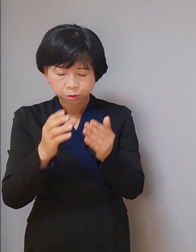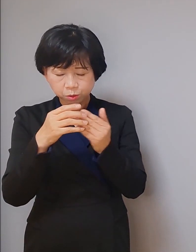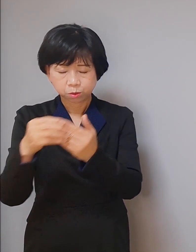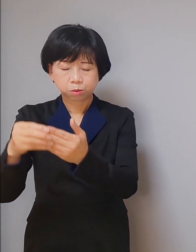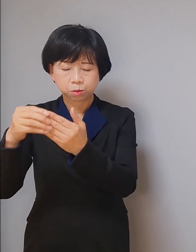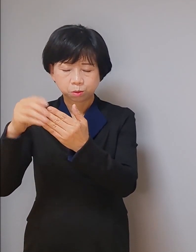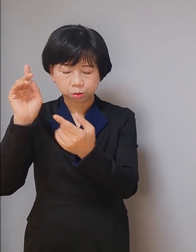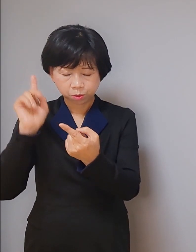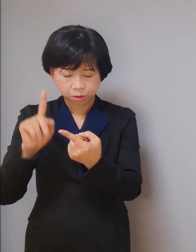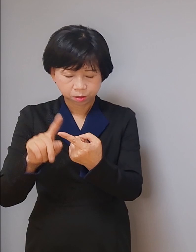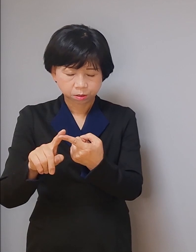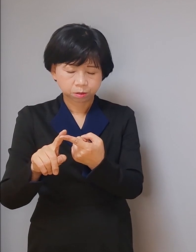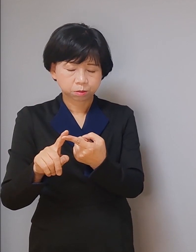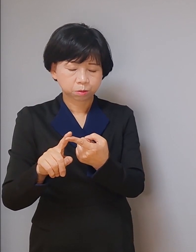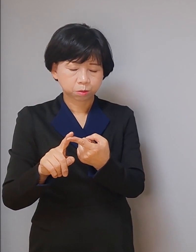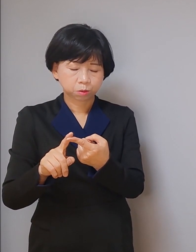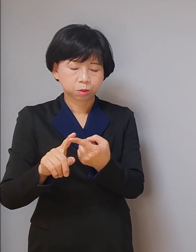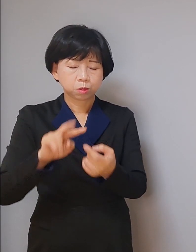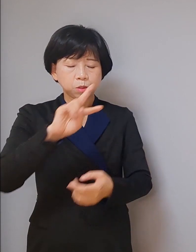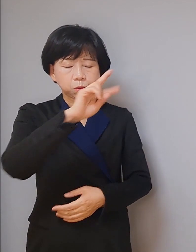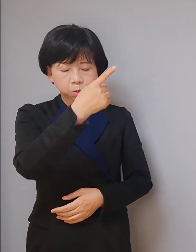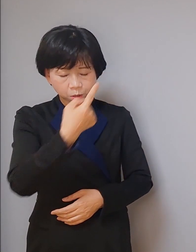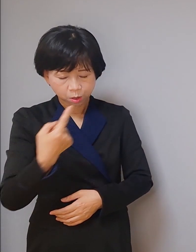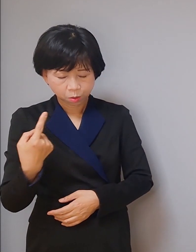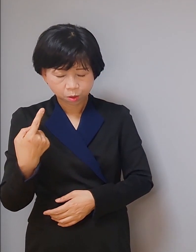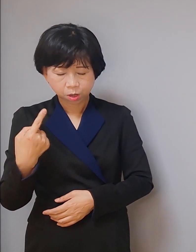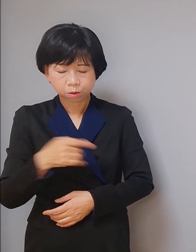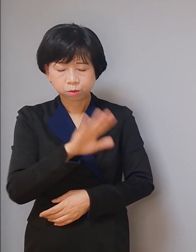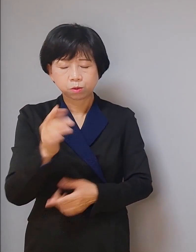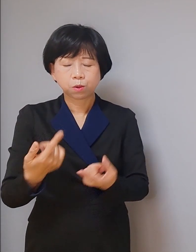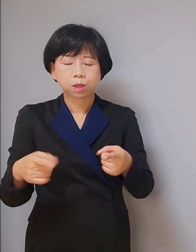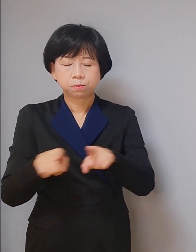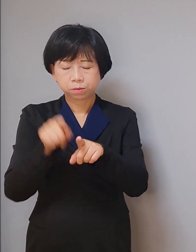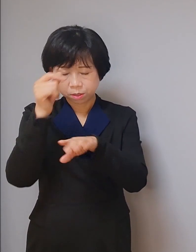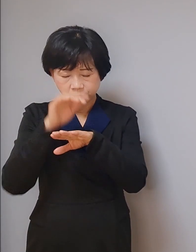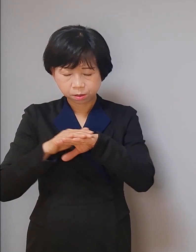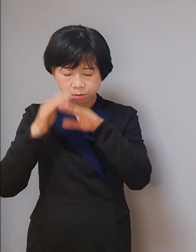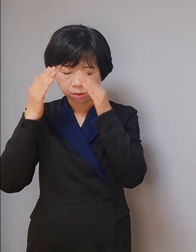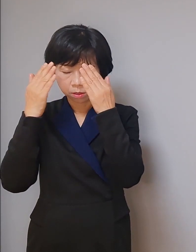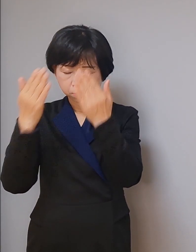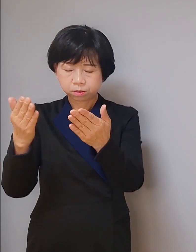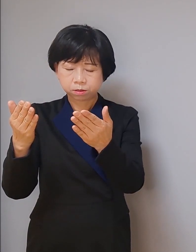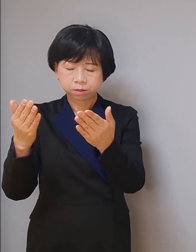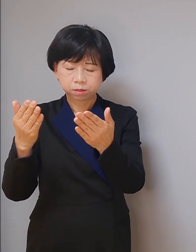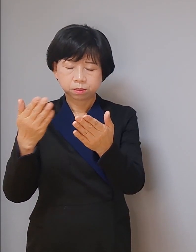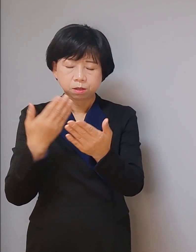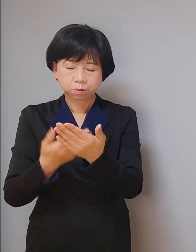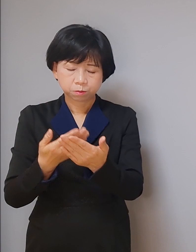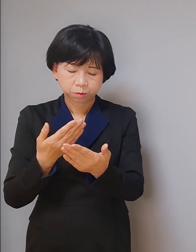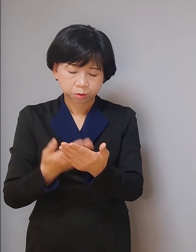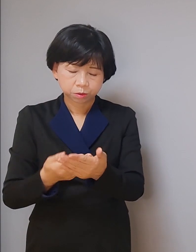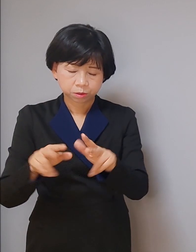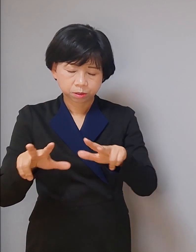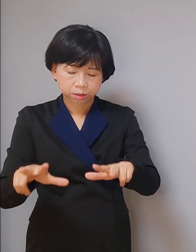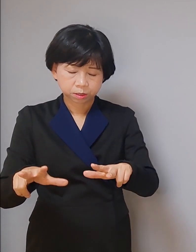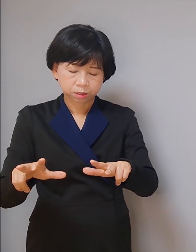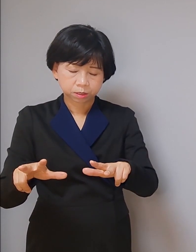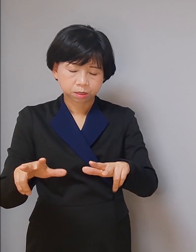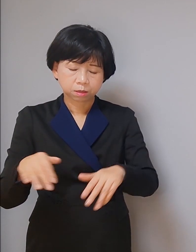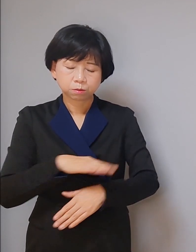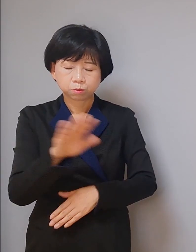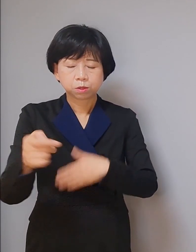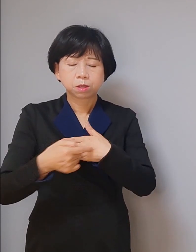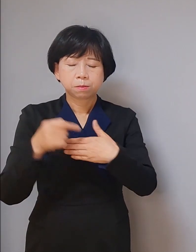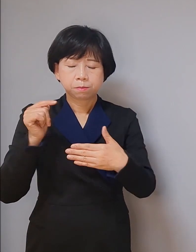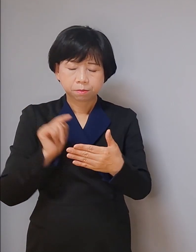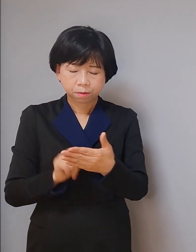따라 VIP들이 주께로 돌아와 우리와 더불어 함께 예배드릴 수 있게 하옵소서. 이 시간 상한 심령,